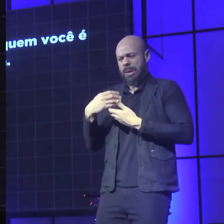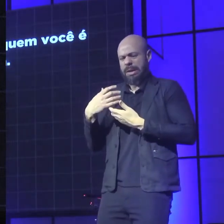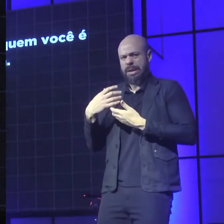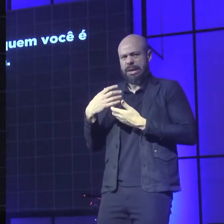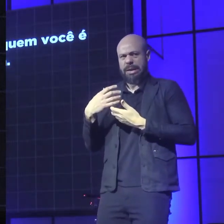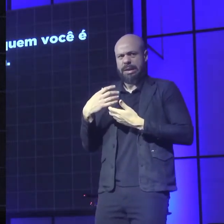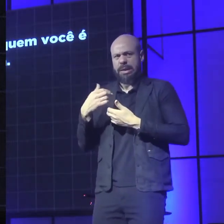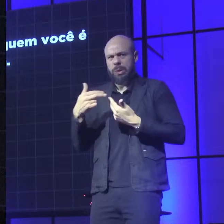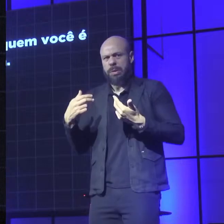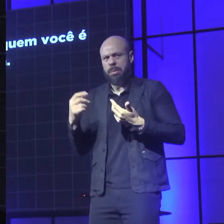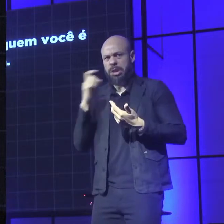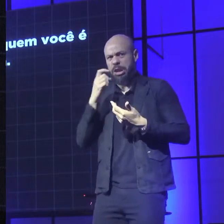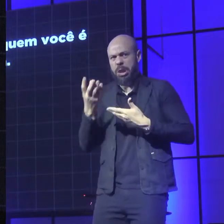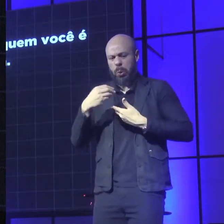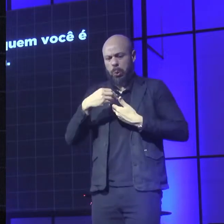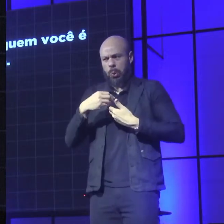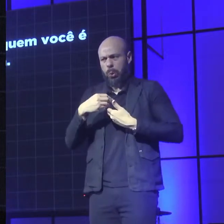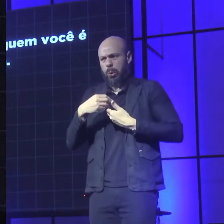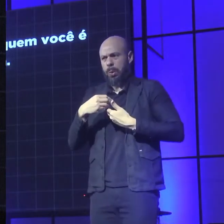você acredita